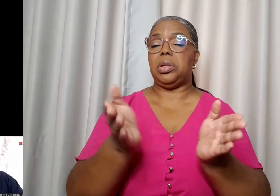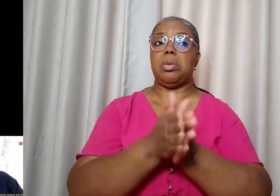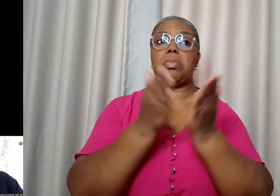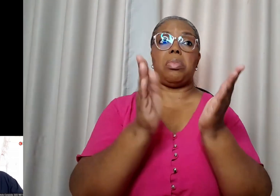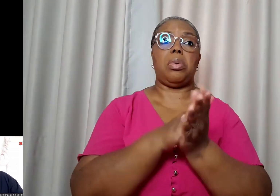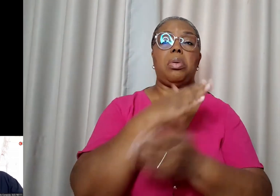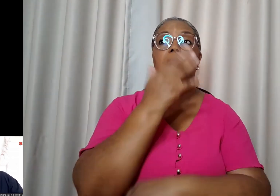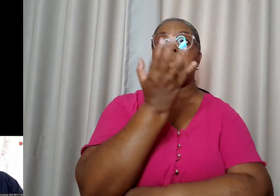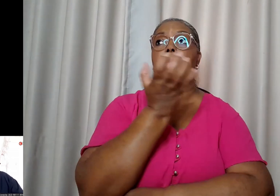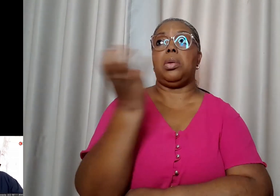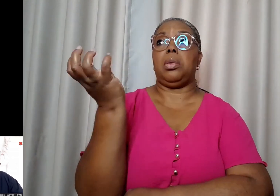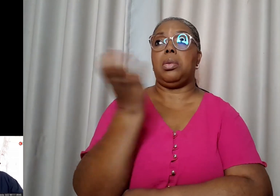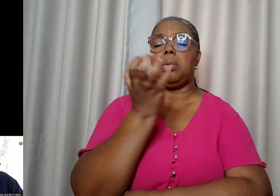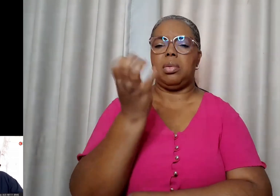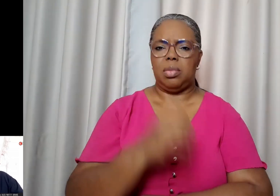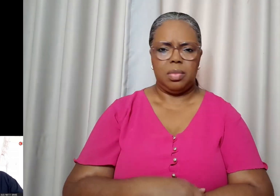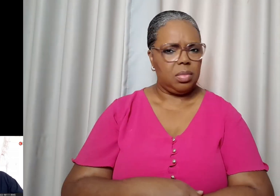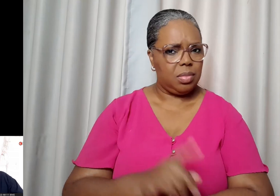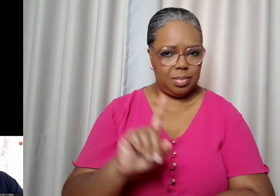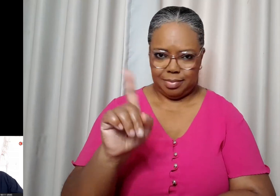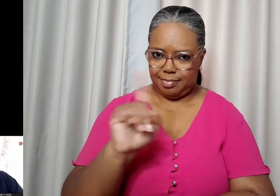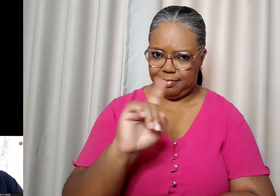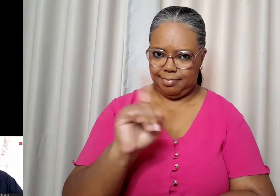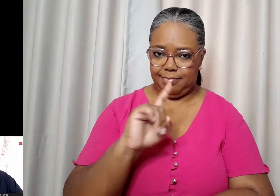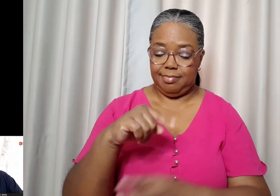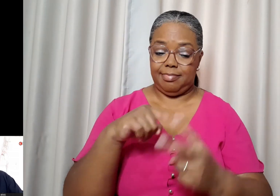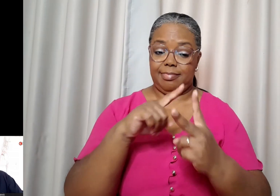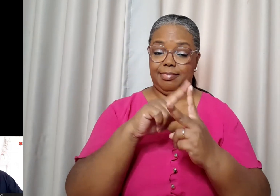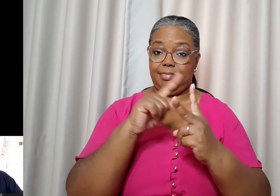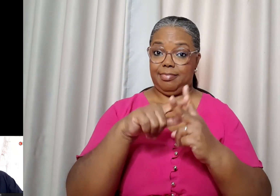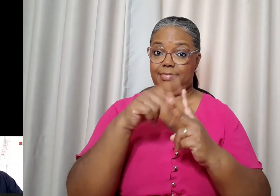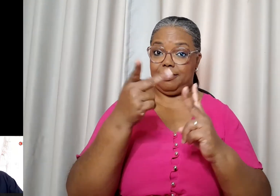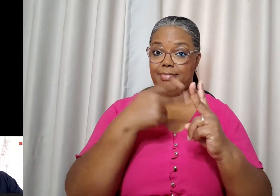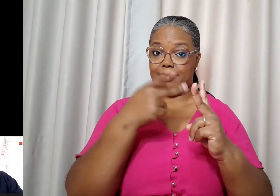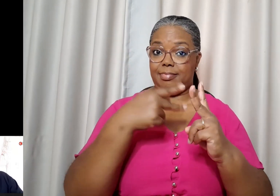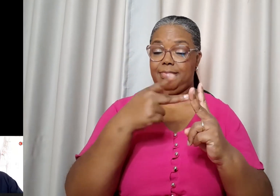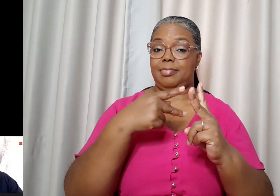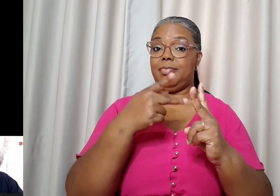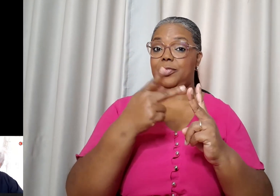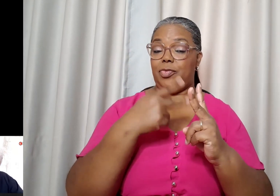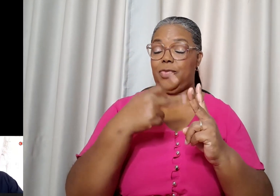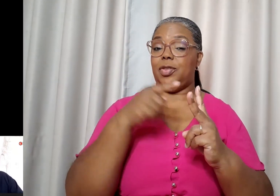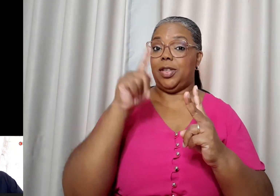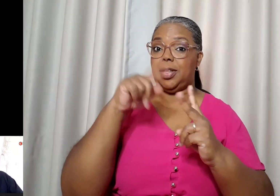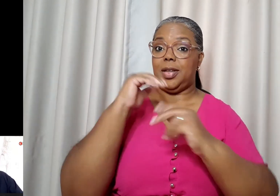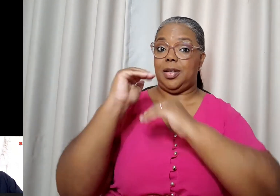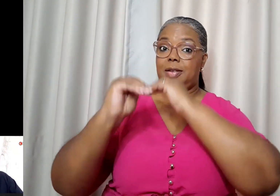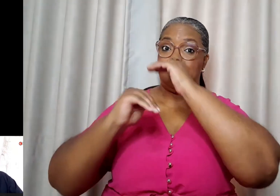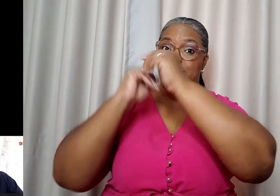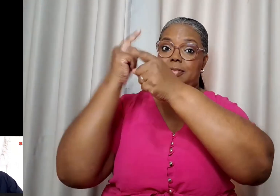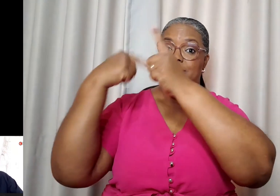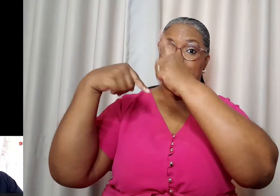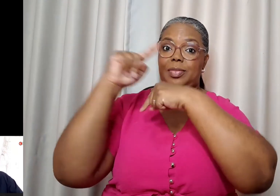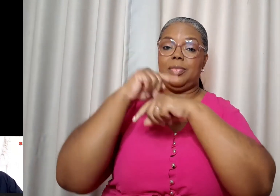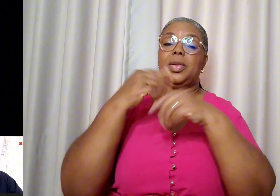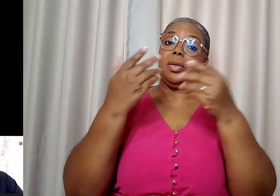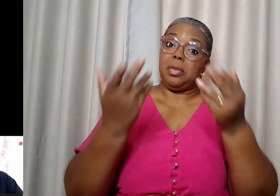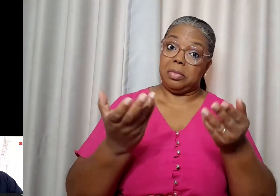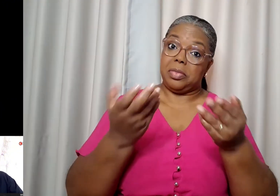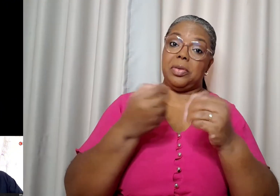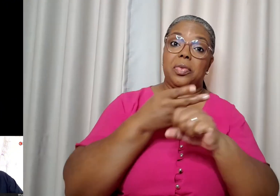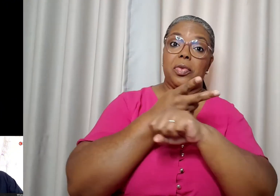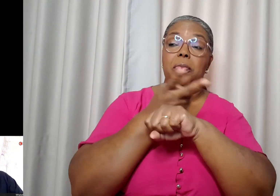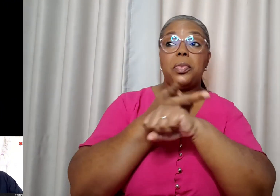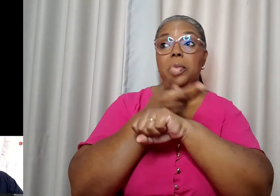e Maria eram um casal próspero. Tanto é que eles estavam procurando uma hospedaria, um